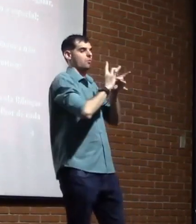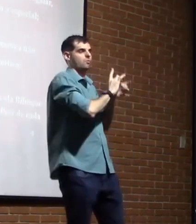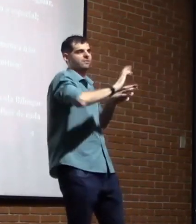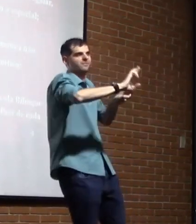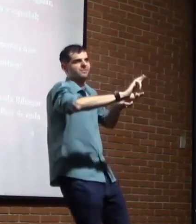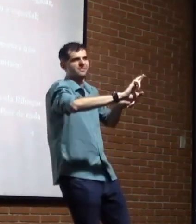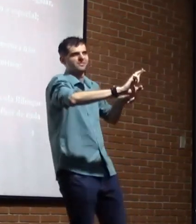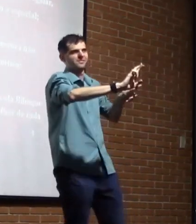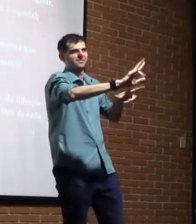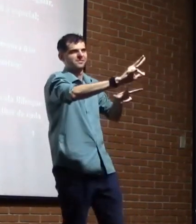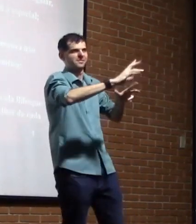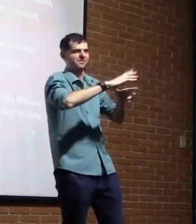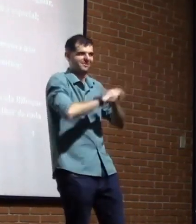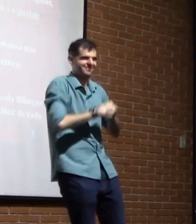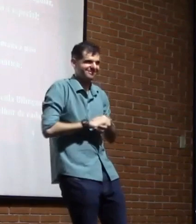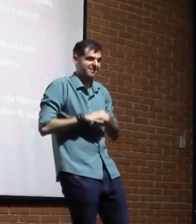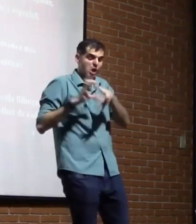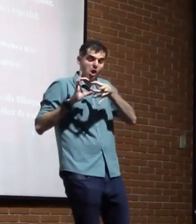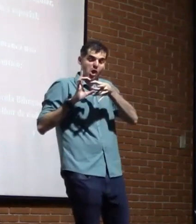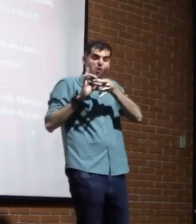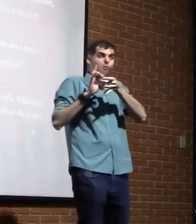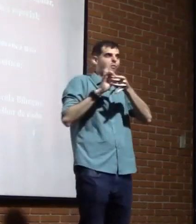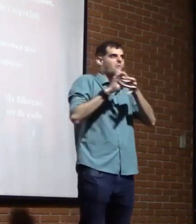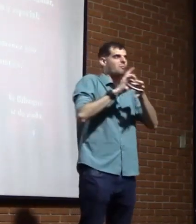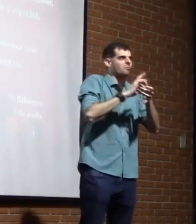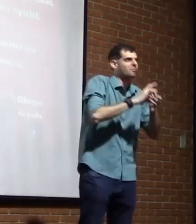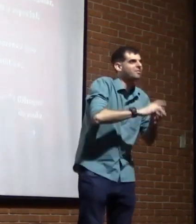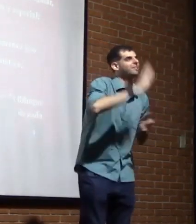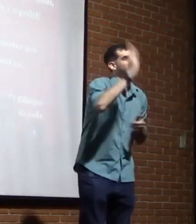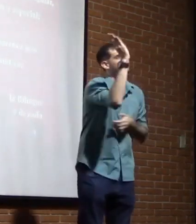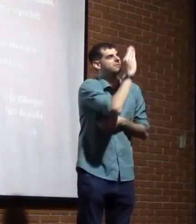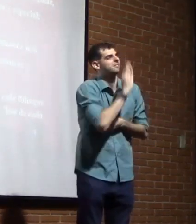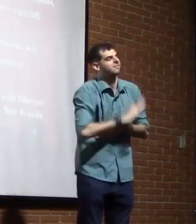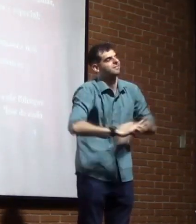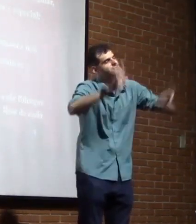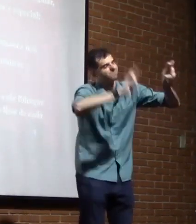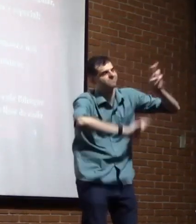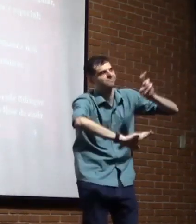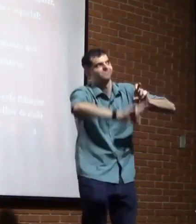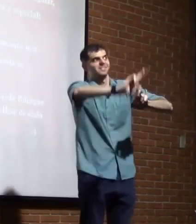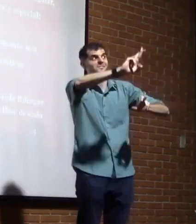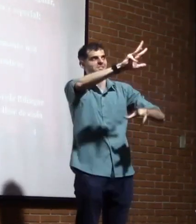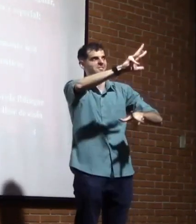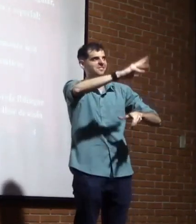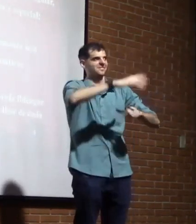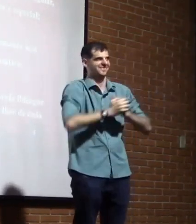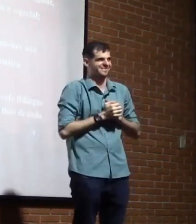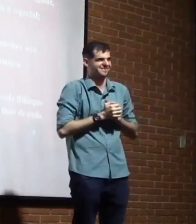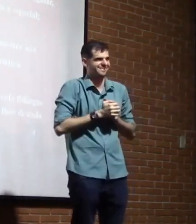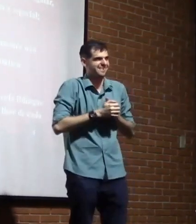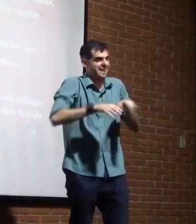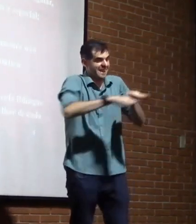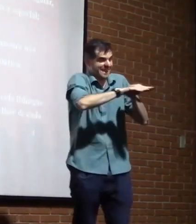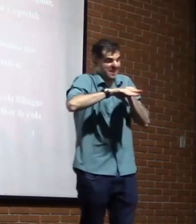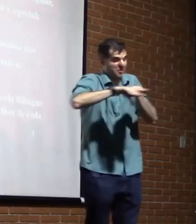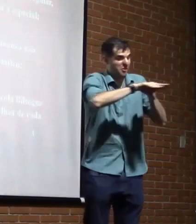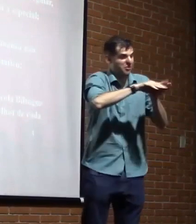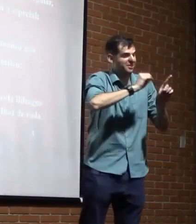diferente. Cada um vai ter as oportunidades relacionadas ao seu contexto de vivência. E a gente sabe que no nosso país realmente existe essa